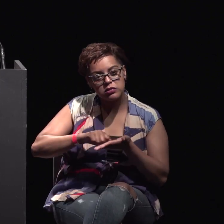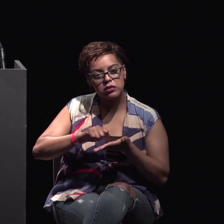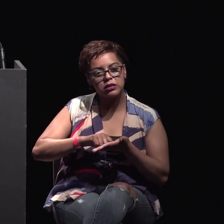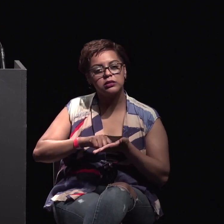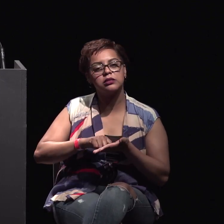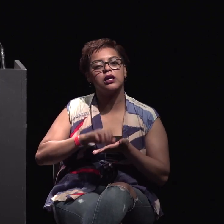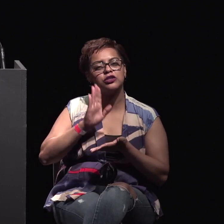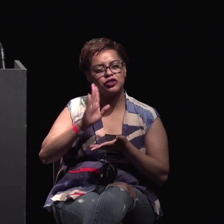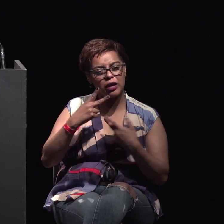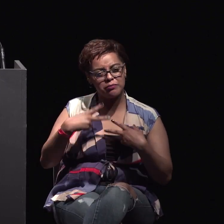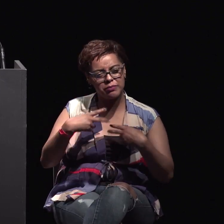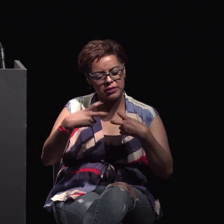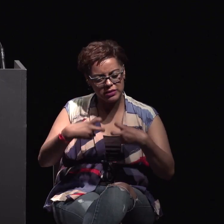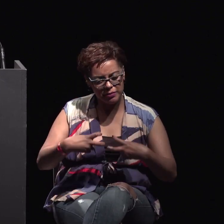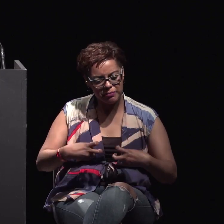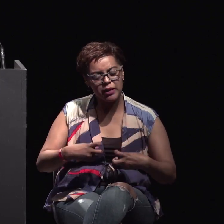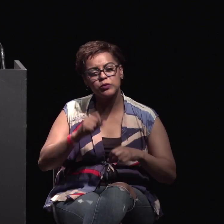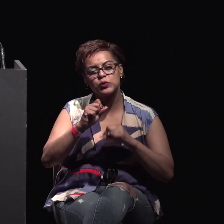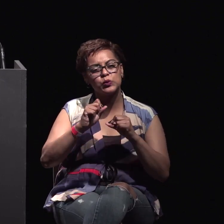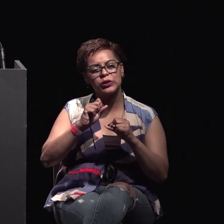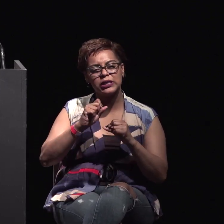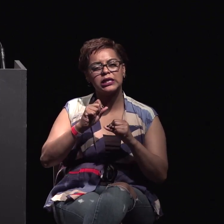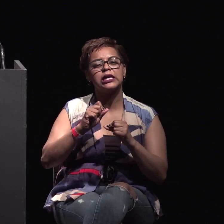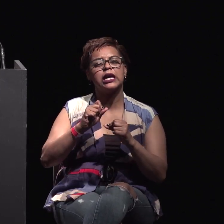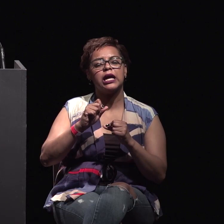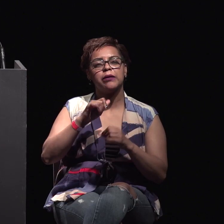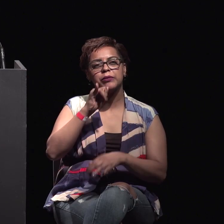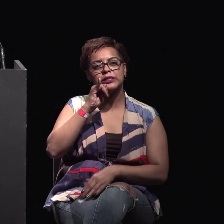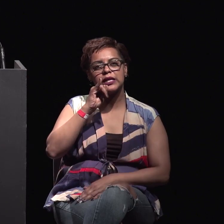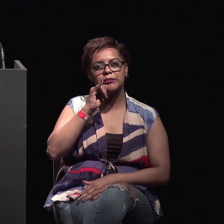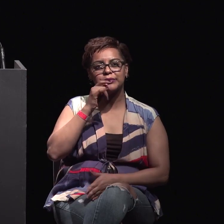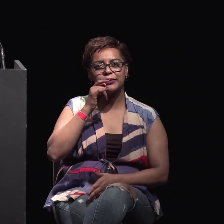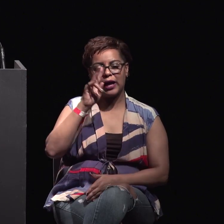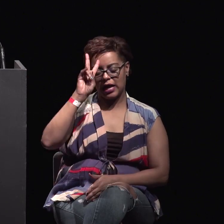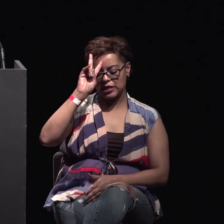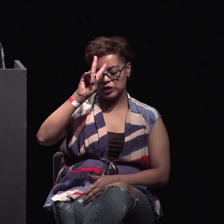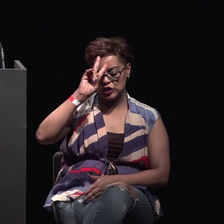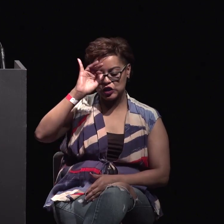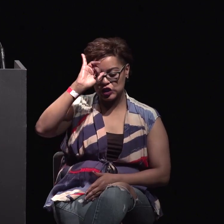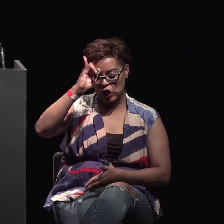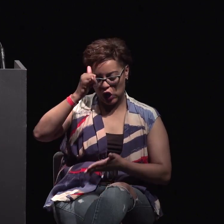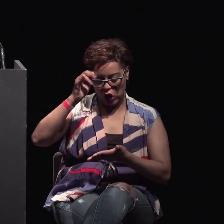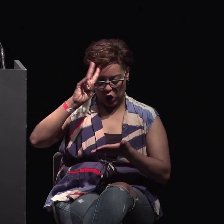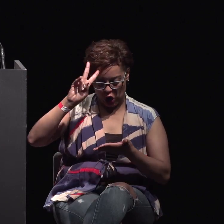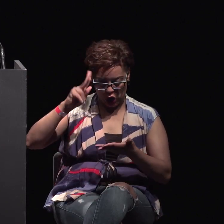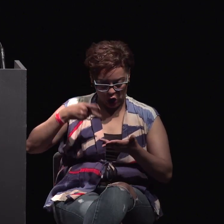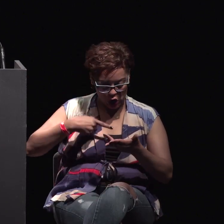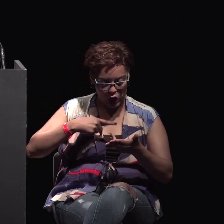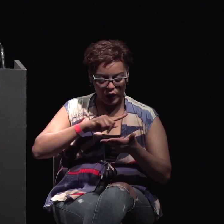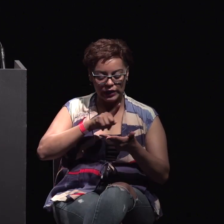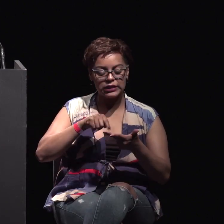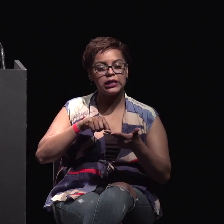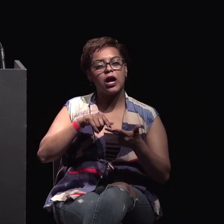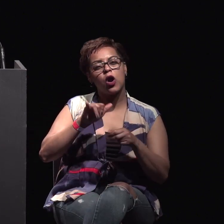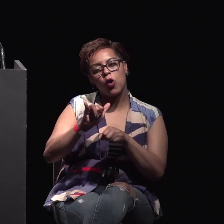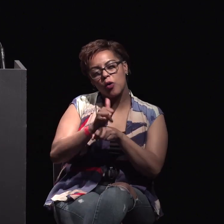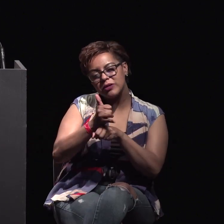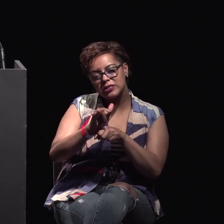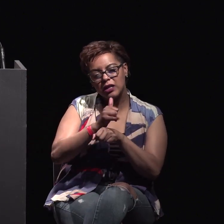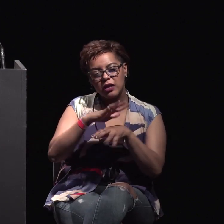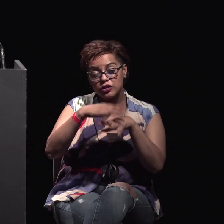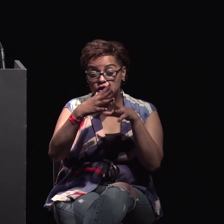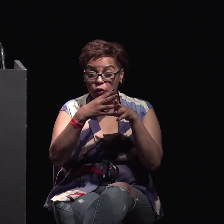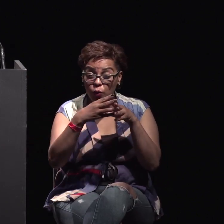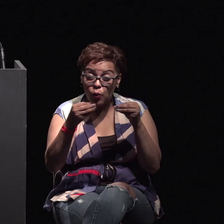Tem crescido essa perspectiva de escrita de si, de autoficção, de escrita como estratégia de